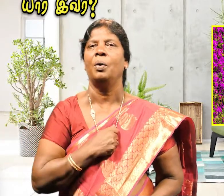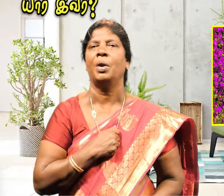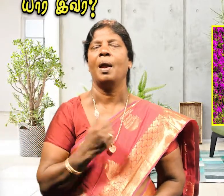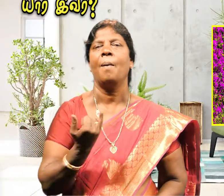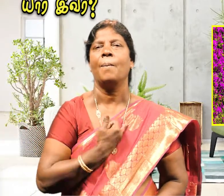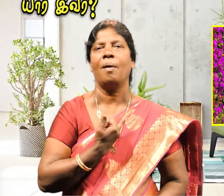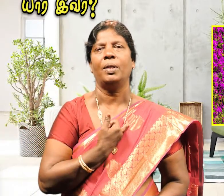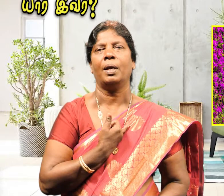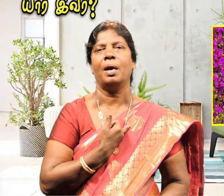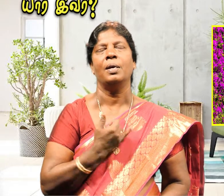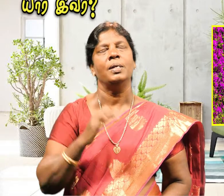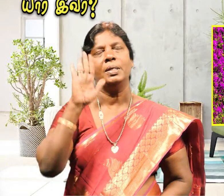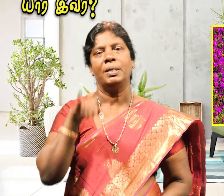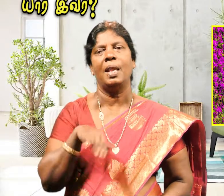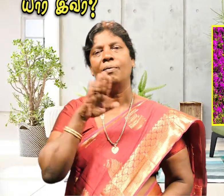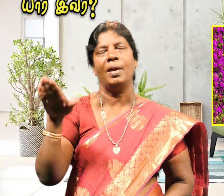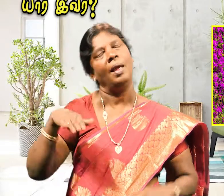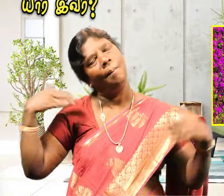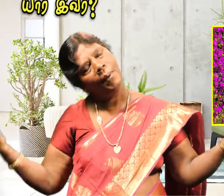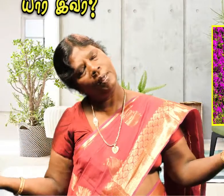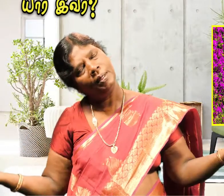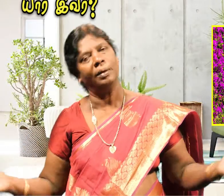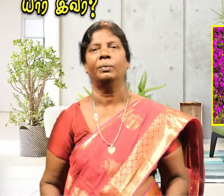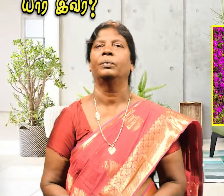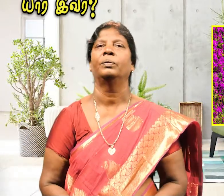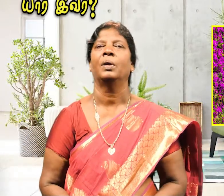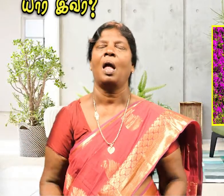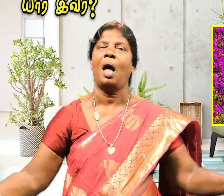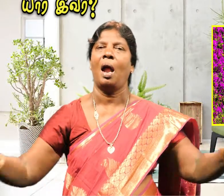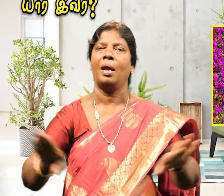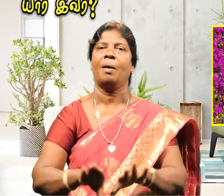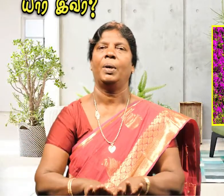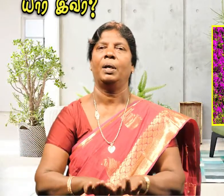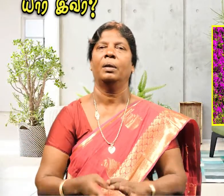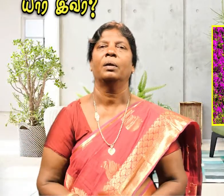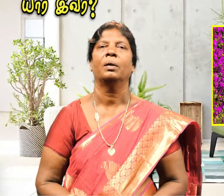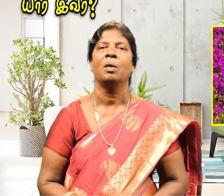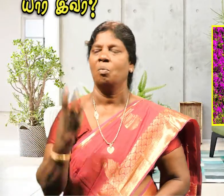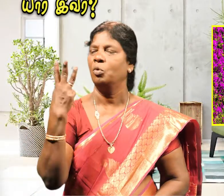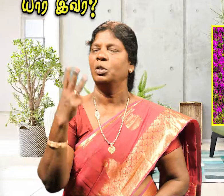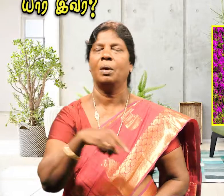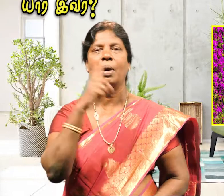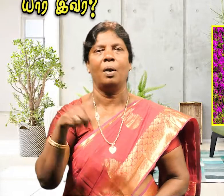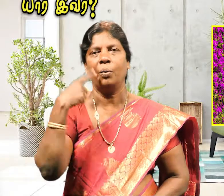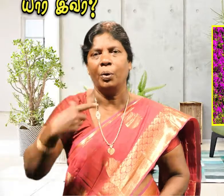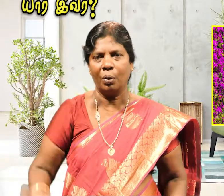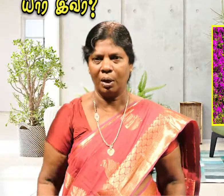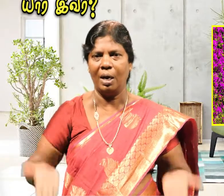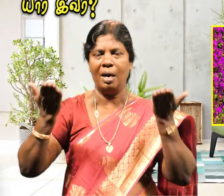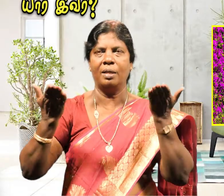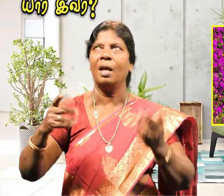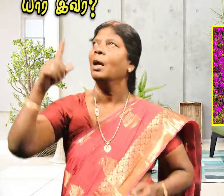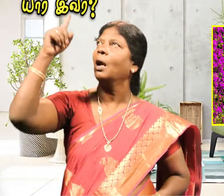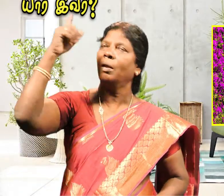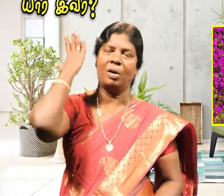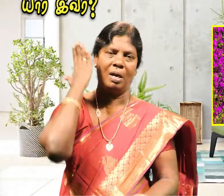அவர்தான் என்னுடைய பாவத்துக்காக சிலுவையில் மரித்து அடக்கம் பண்ணப்பட்டு மூன்றாம் நாள்